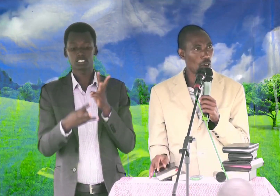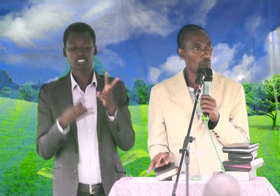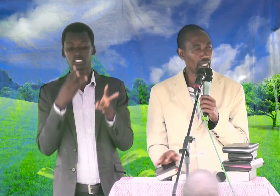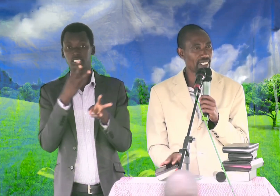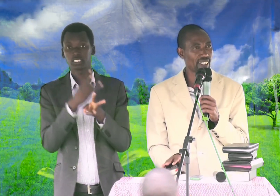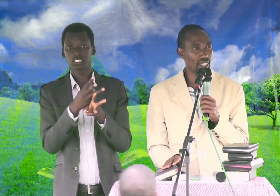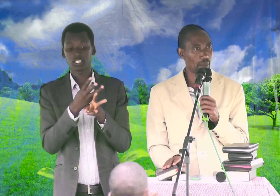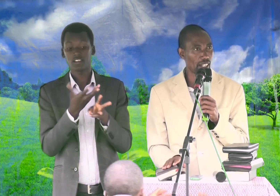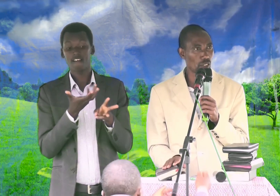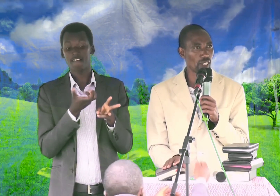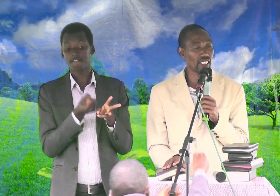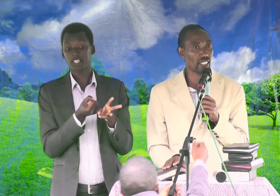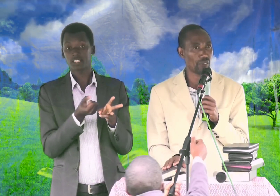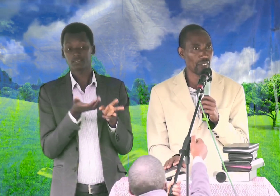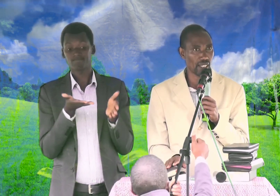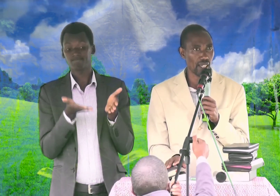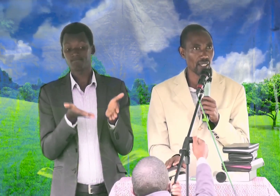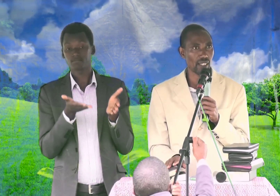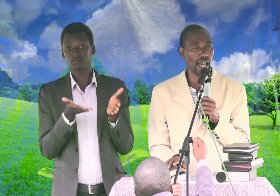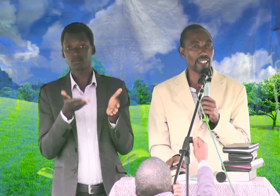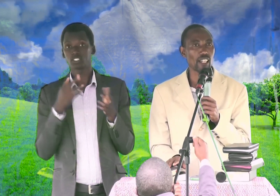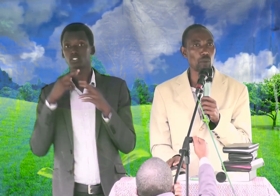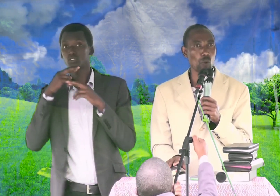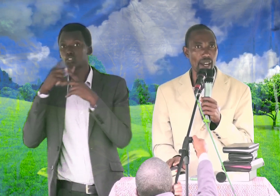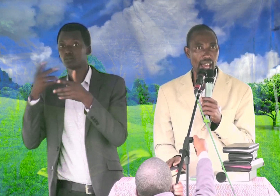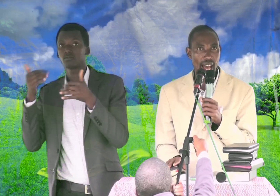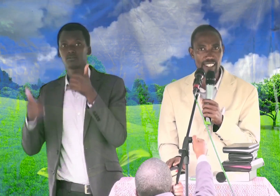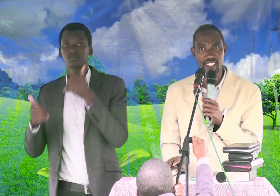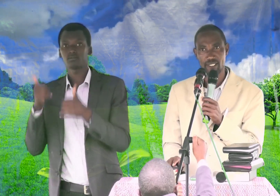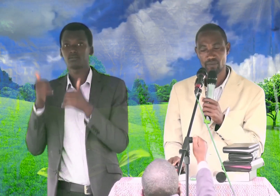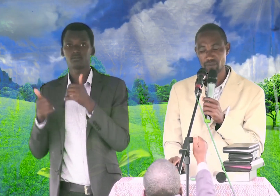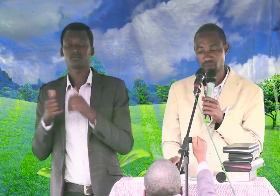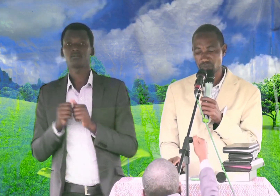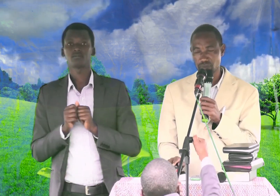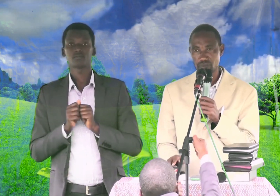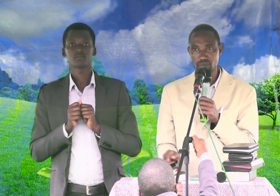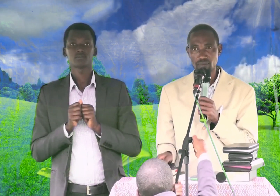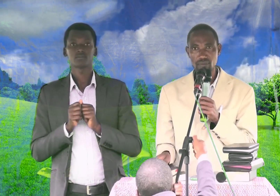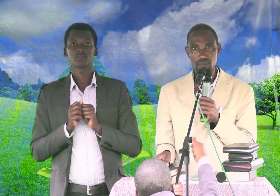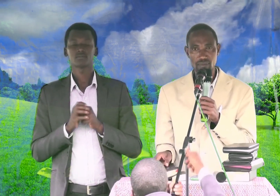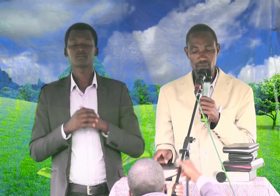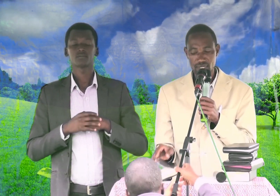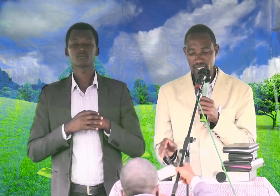irabaza ngo mbese ikibazo isi ifite cyakemurwa nande?